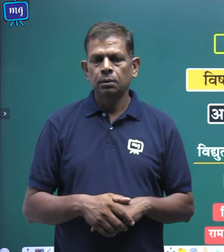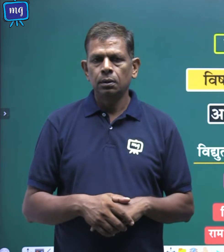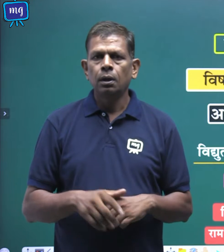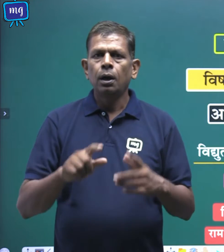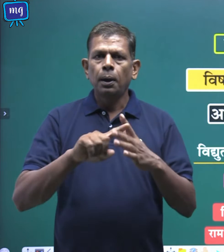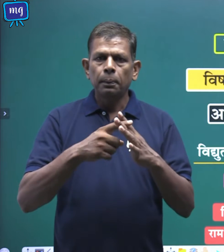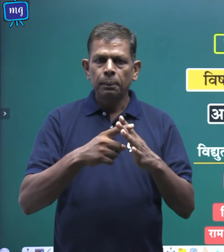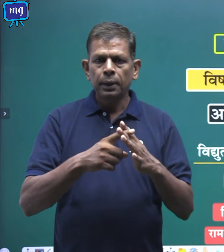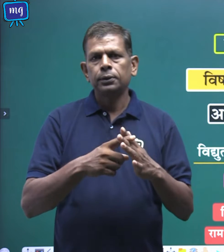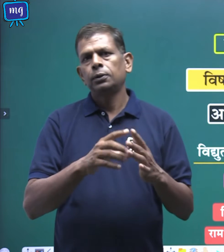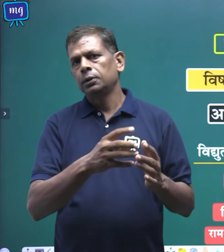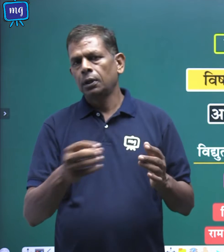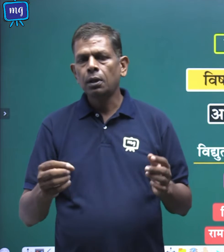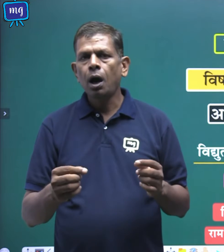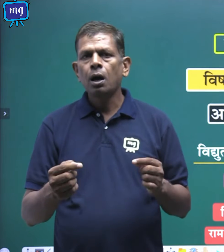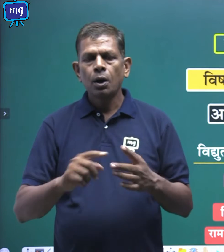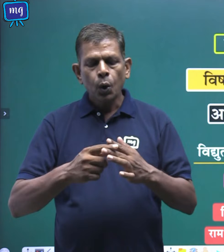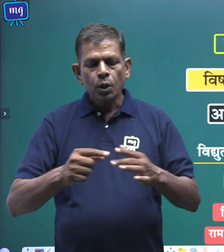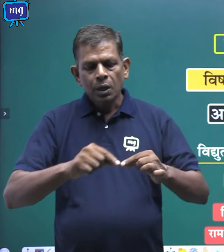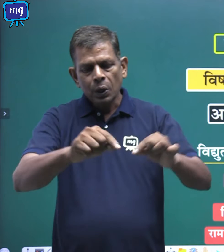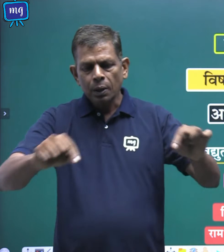विद्युत तथा परिपथ